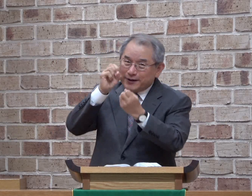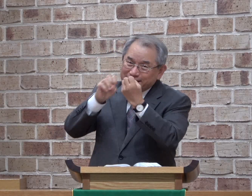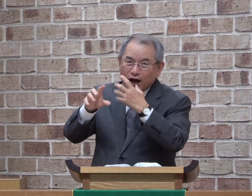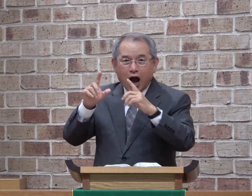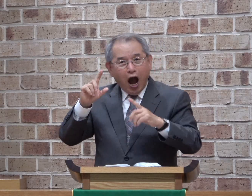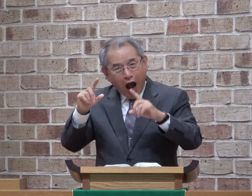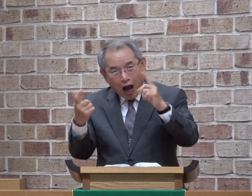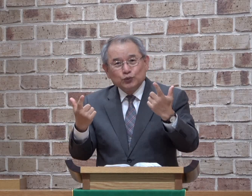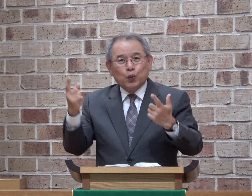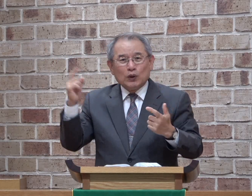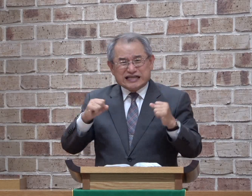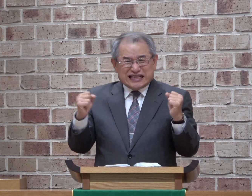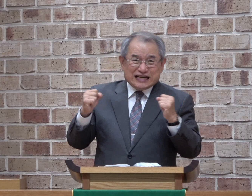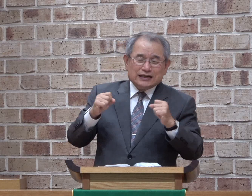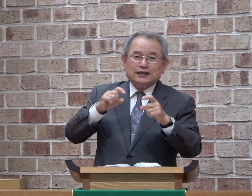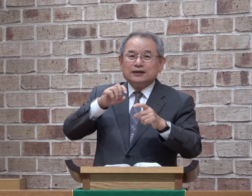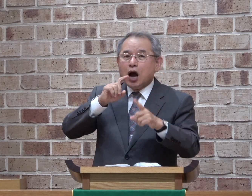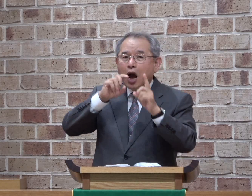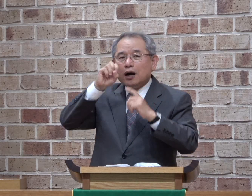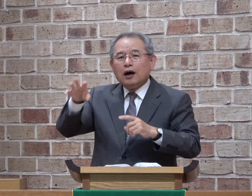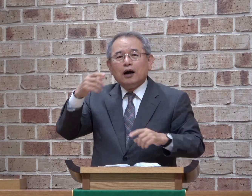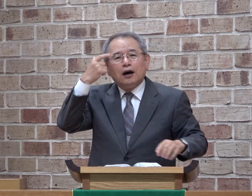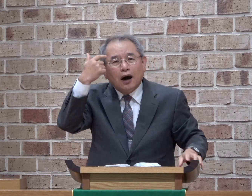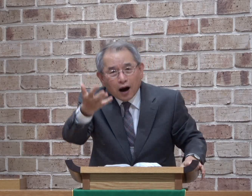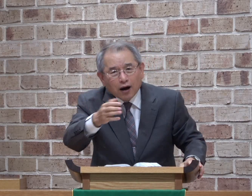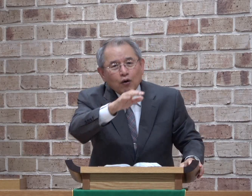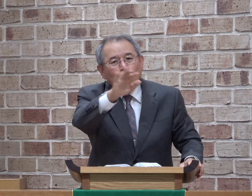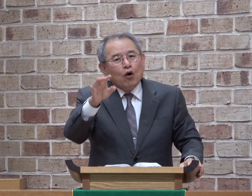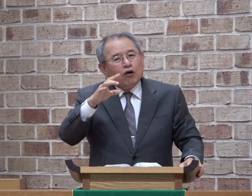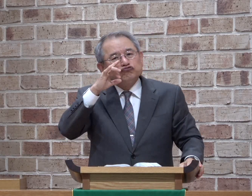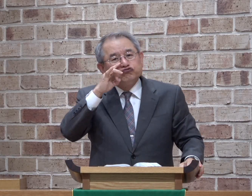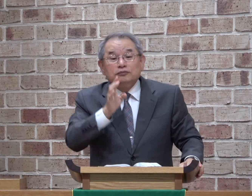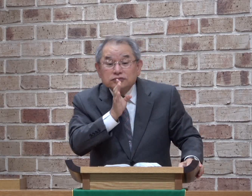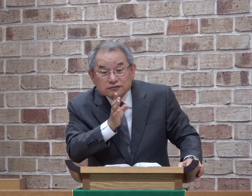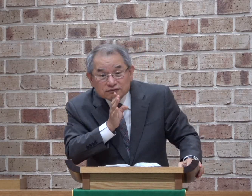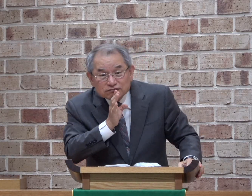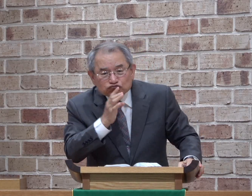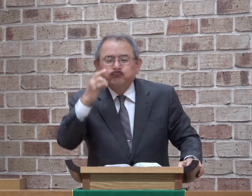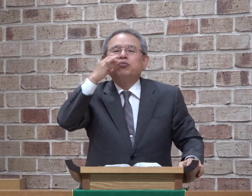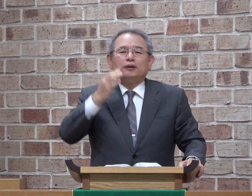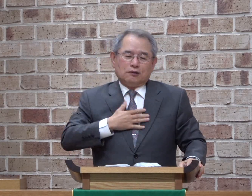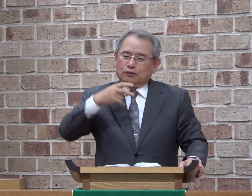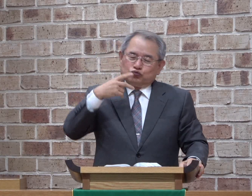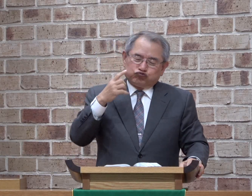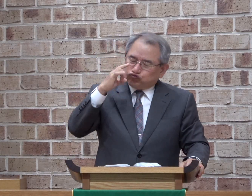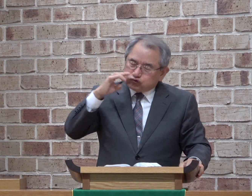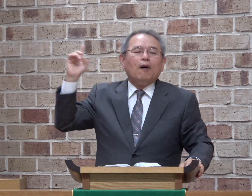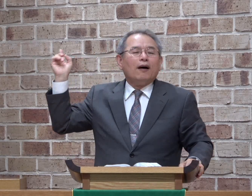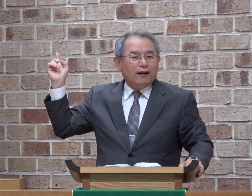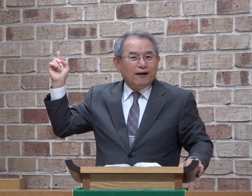늘 따뜻하게 대답하셨던 예수님께서 왜 이 여인에게 이렇게 냉담하며 대답하셨을까요? 저도 너무나 궁금합니다.